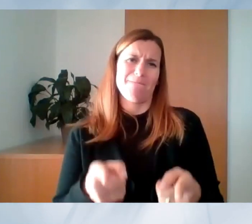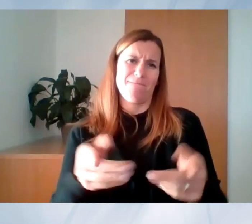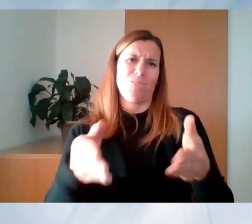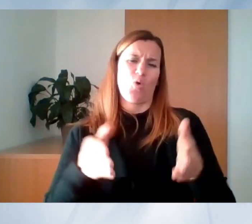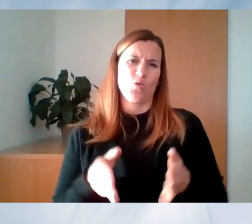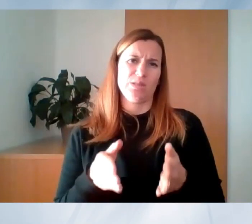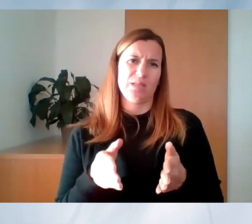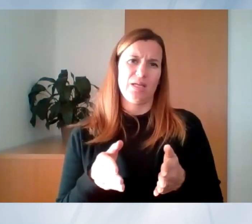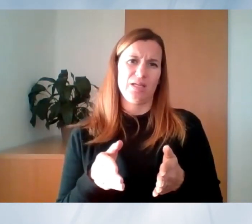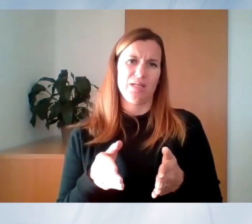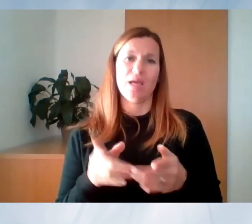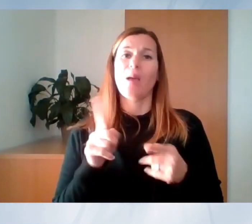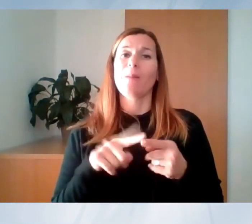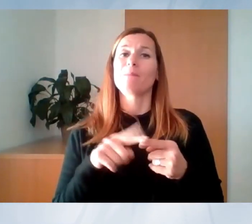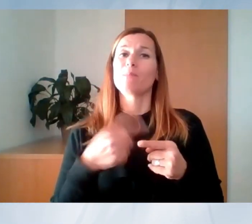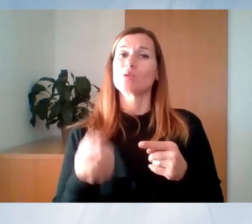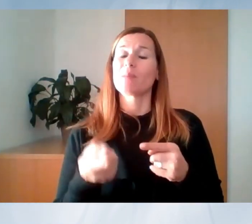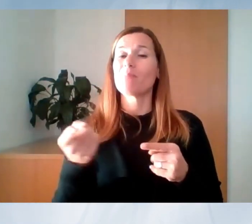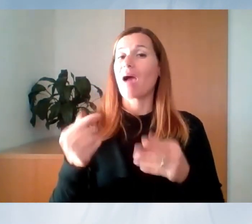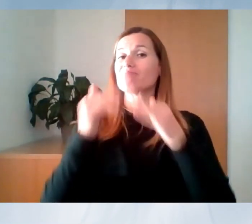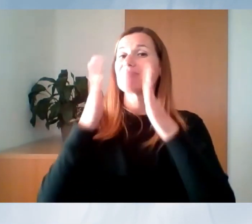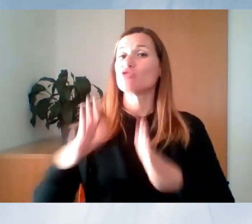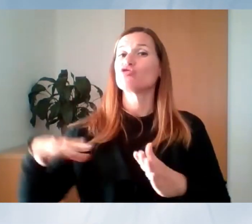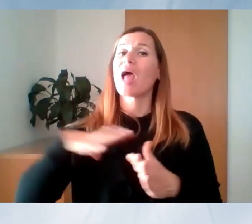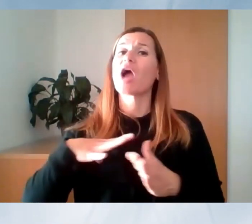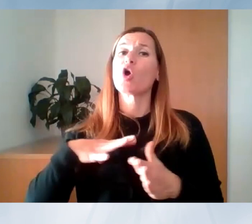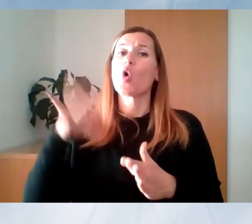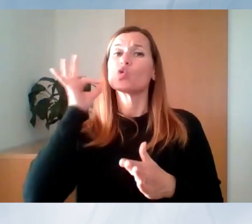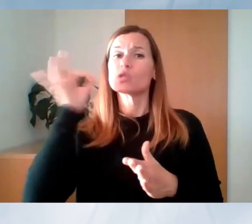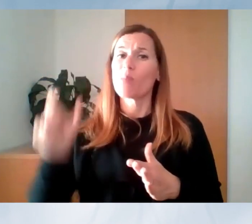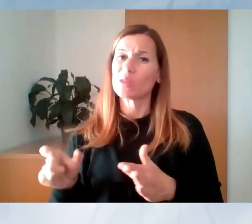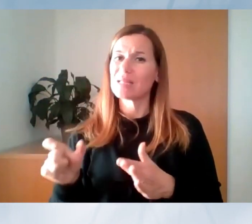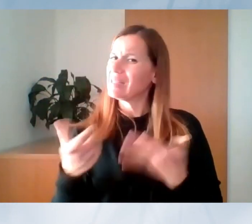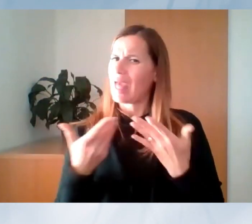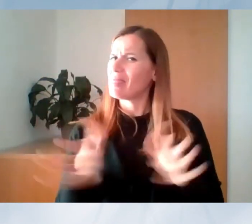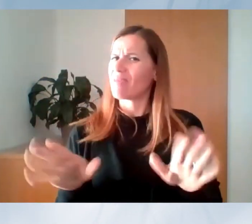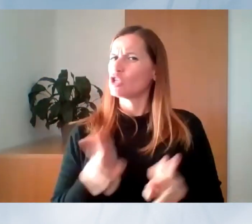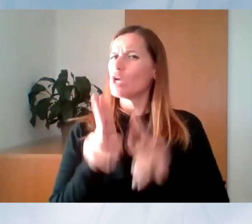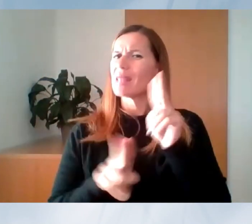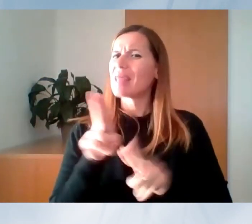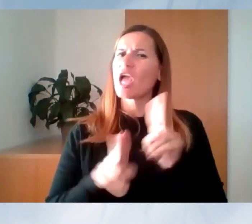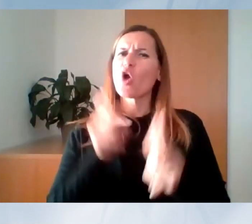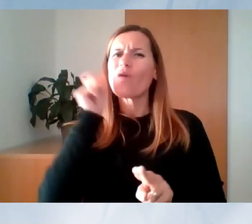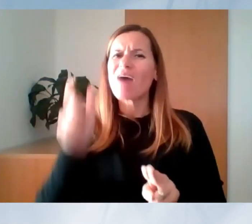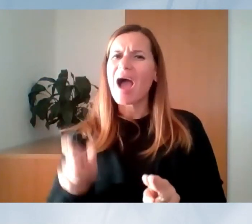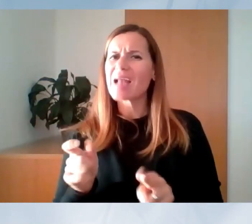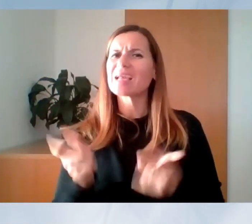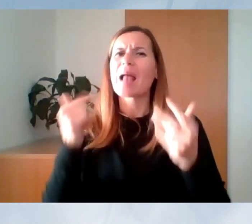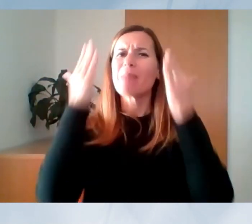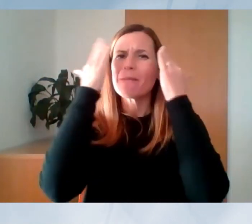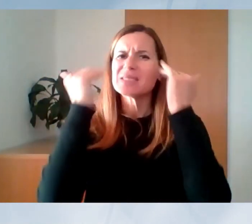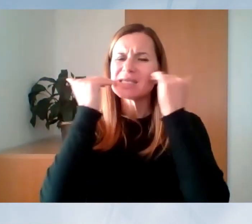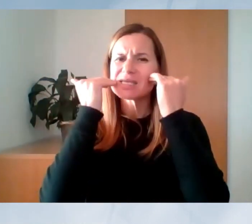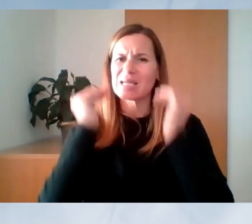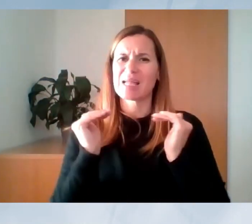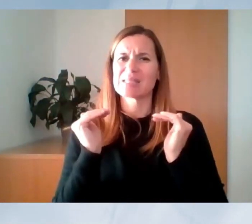posli, recimo, potem pa ta hišna gospodinja, kot je danes rečemo, ne več negovalka